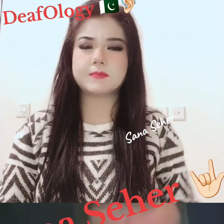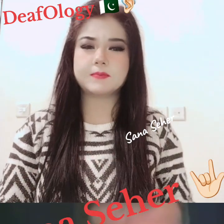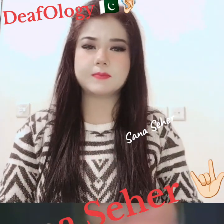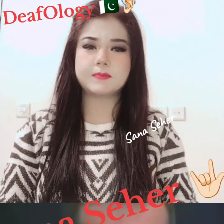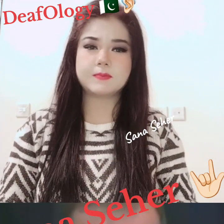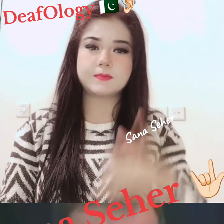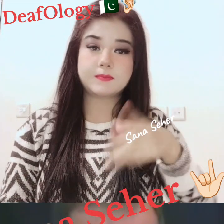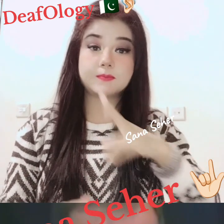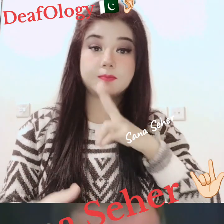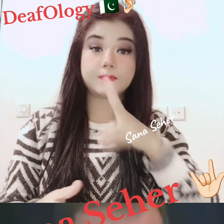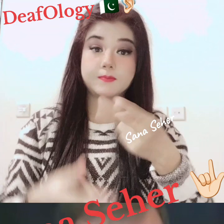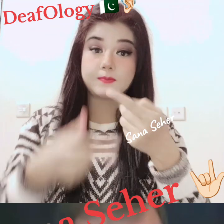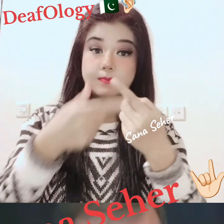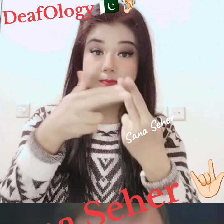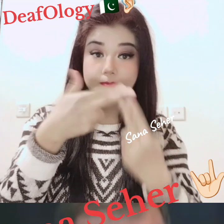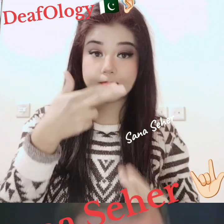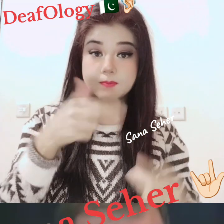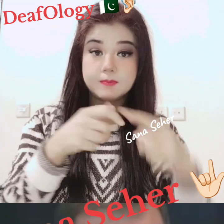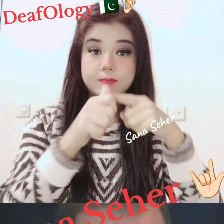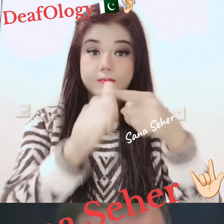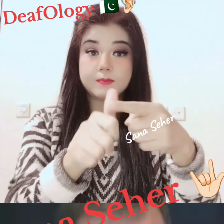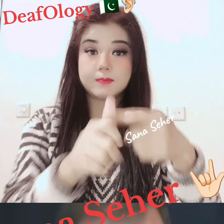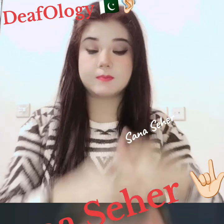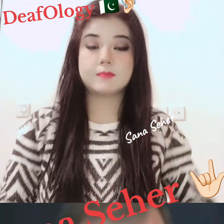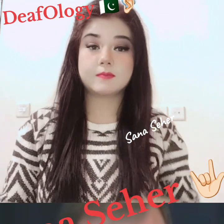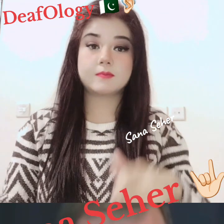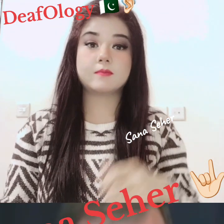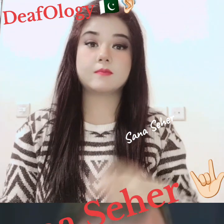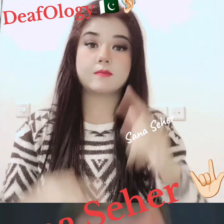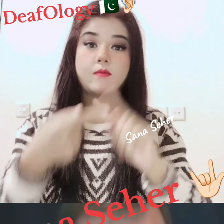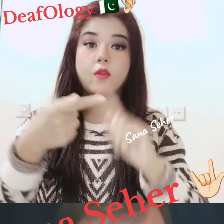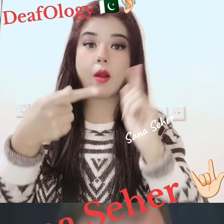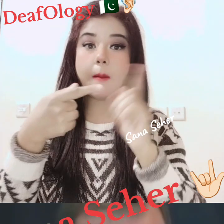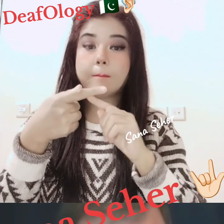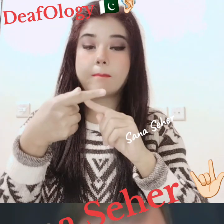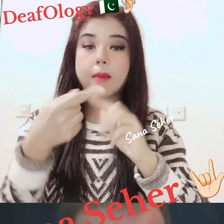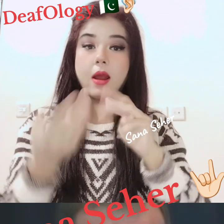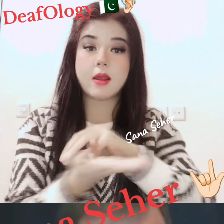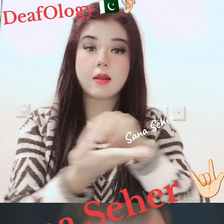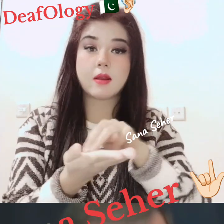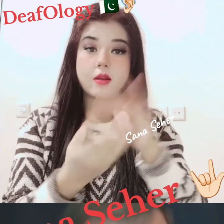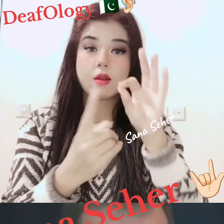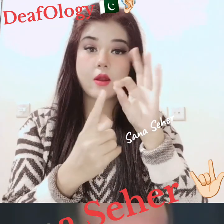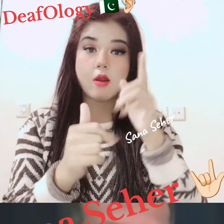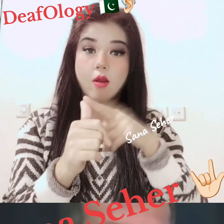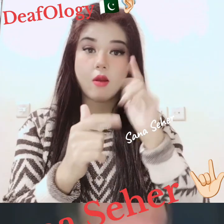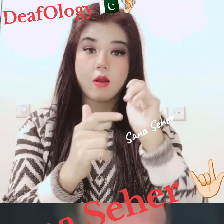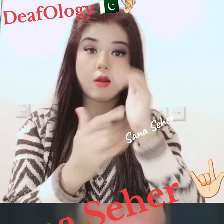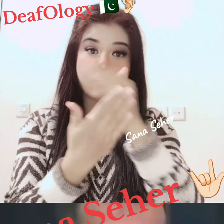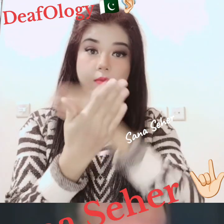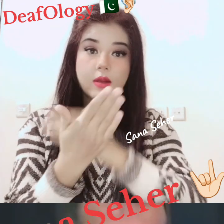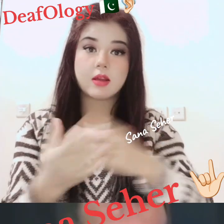بھائی؟ یہی تو میں آپ کو بتا رہا ہوں کہ یہ مسئلہ جو سا ہے یہ پوائنٹ نمبر 1 آف نیشنل ایکشن پلان کے اندر خالی نہیں